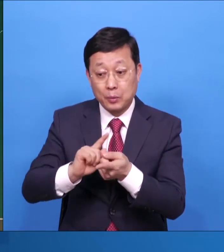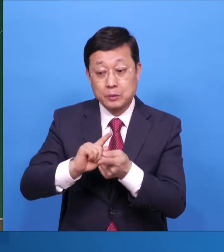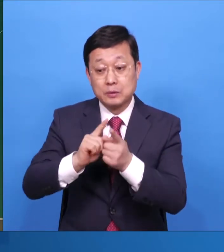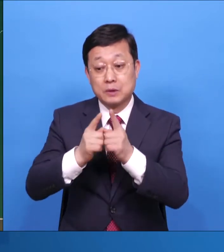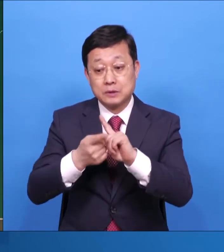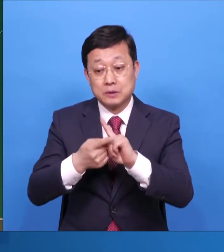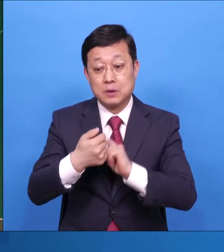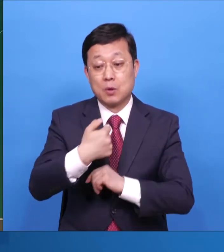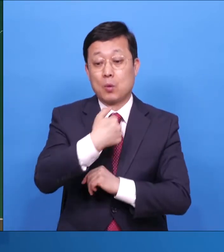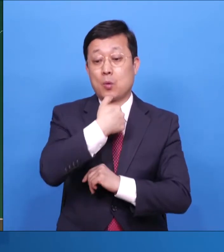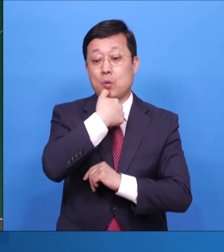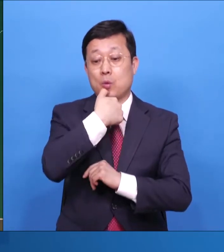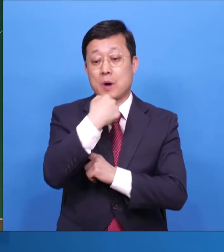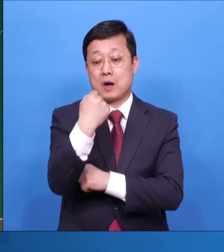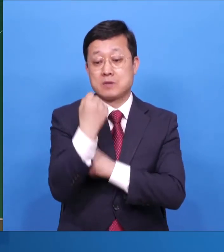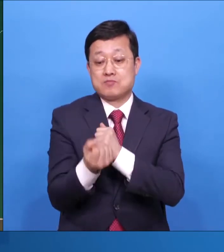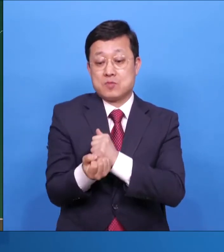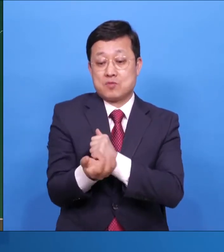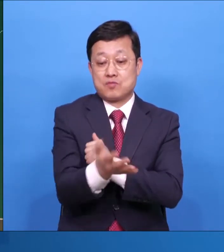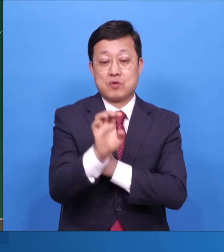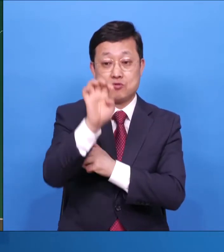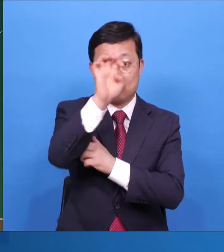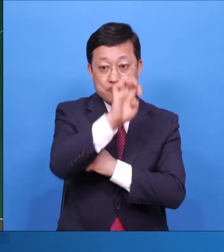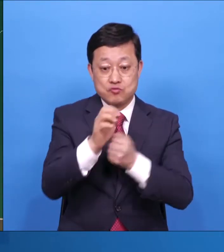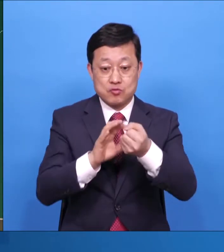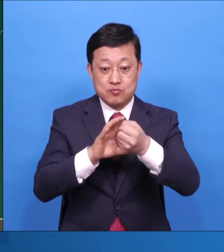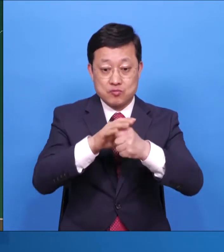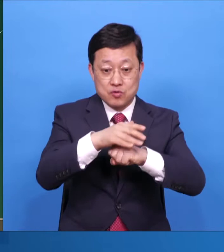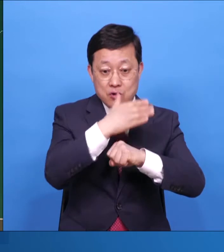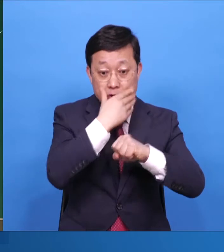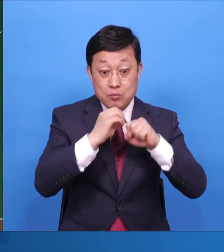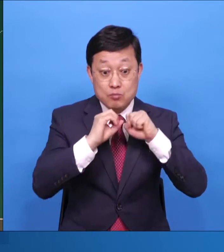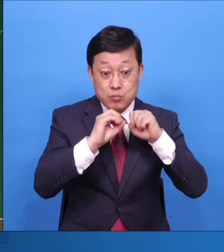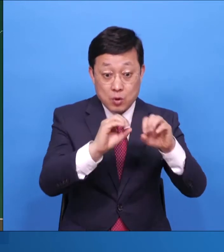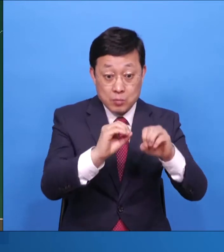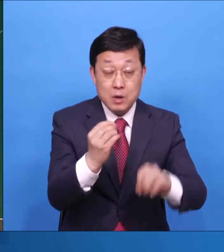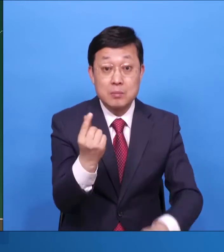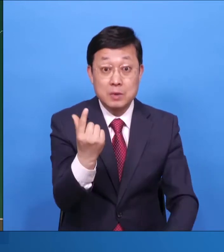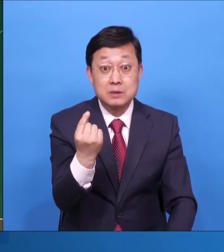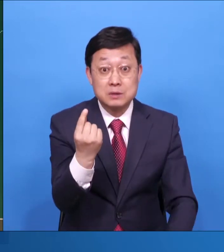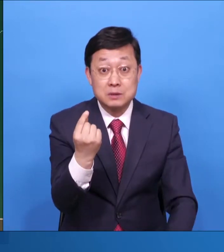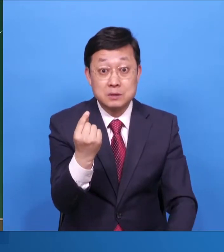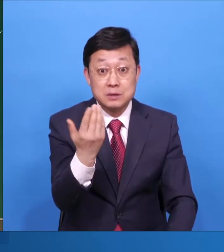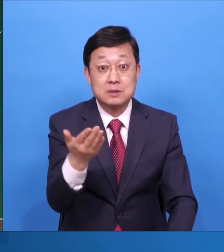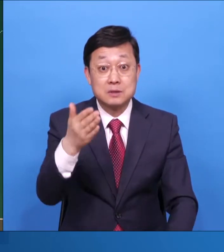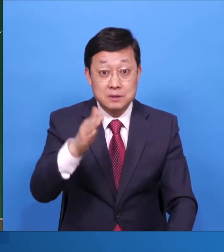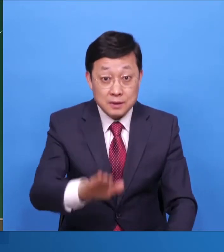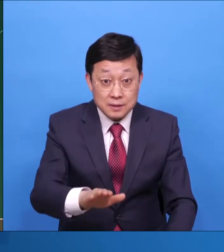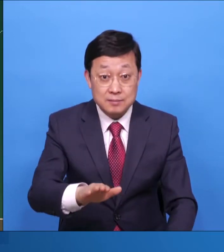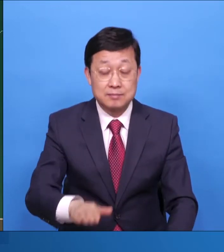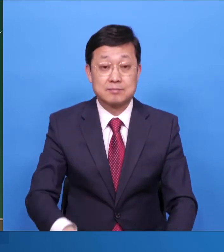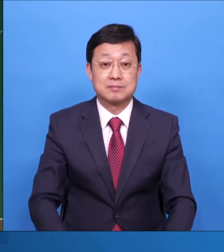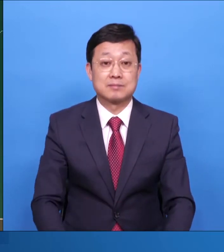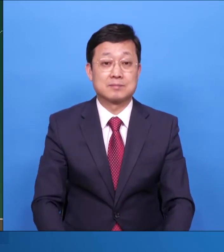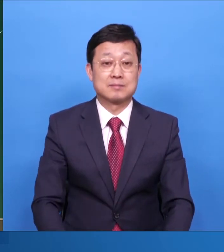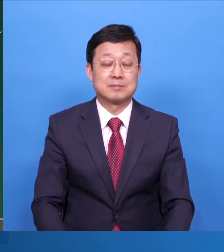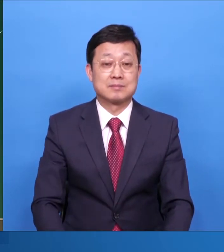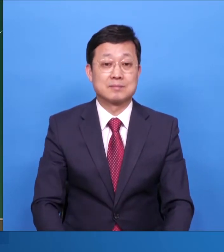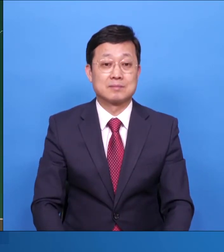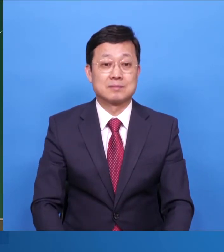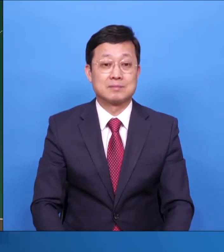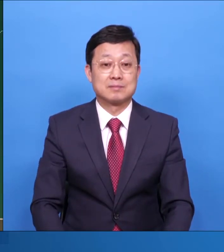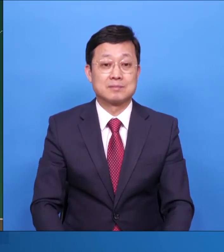로마를 통해 유럽이 복음화 됐잖아요. 세계 복음화 된 거예요. Mayormente vemos que mediante Roma conquistaron Europa, conquistaron el mundo.